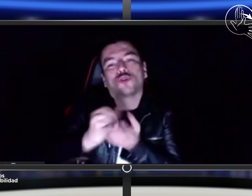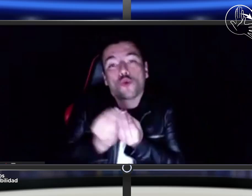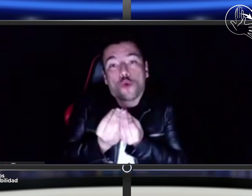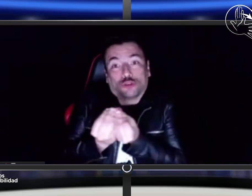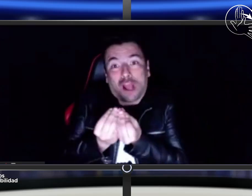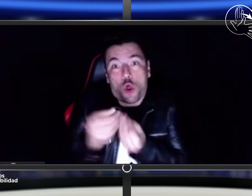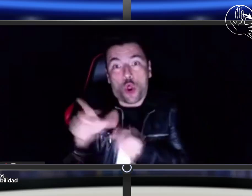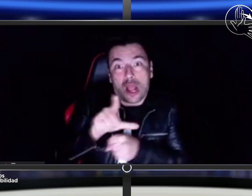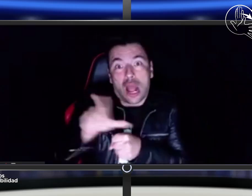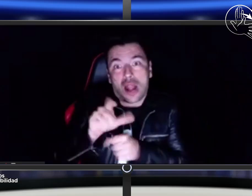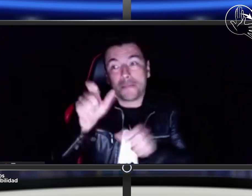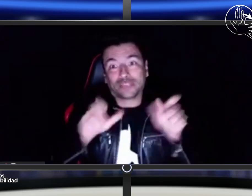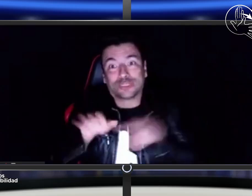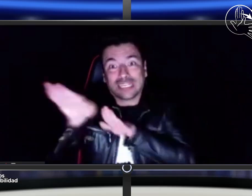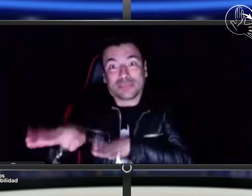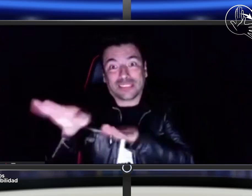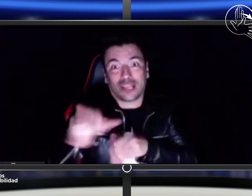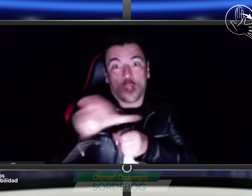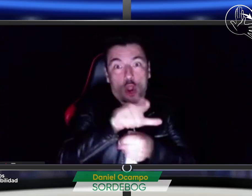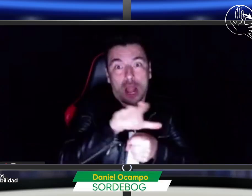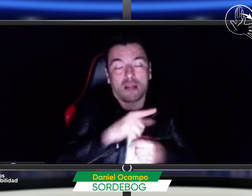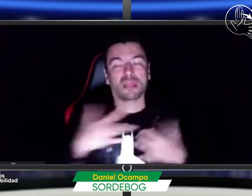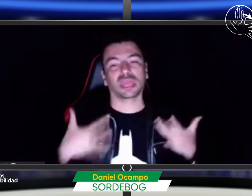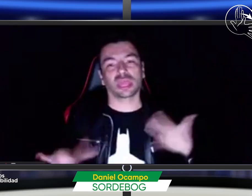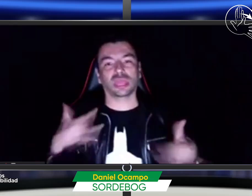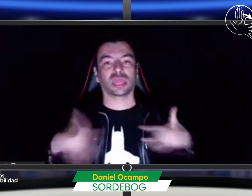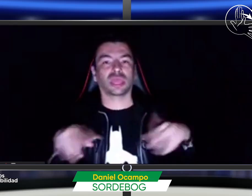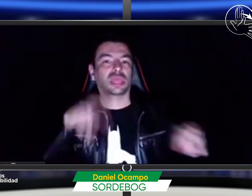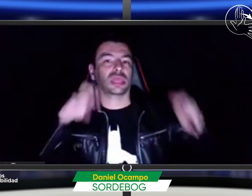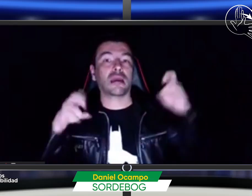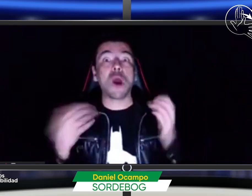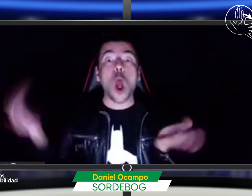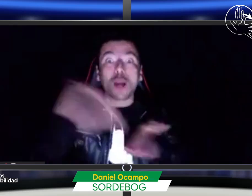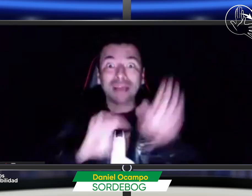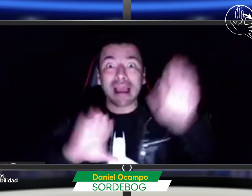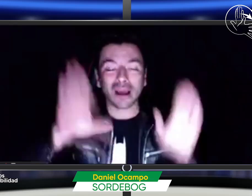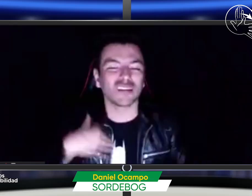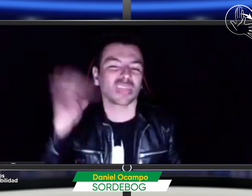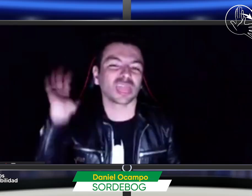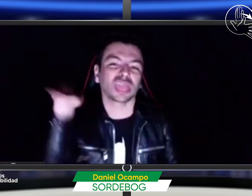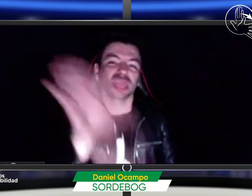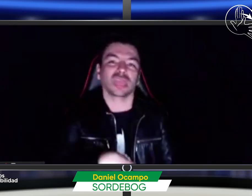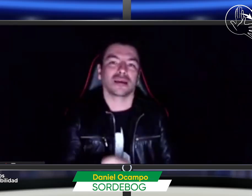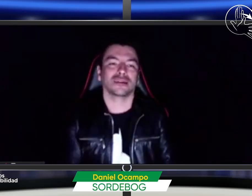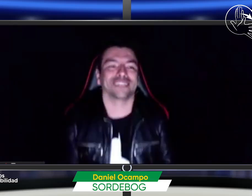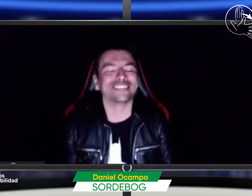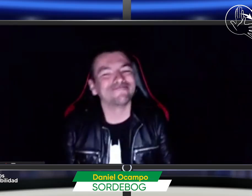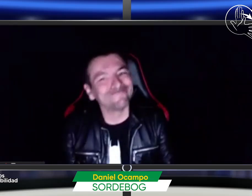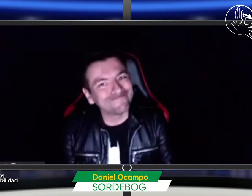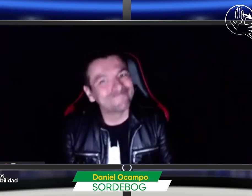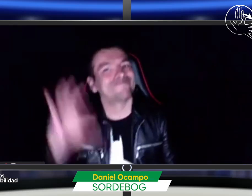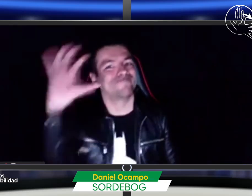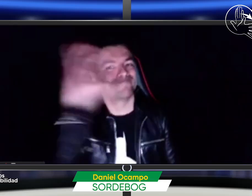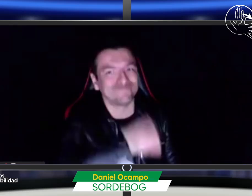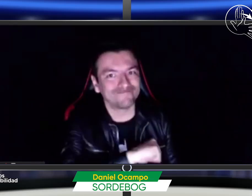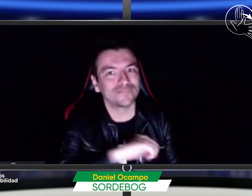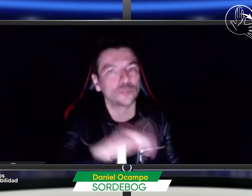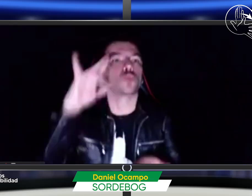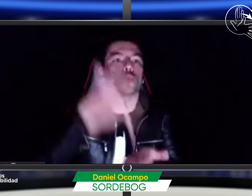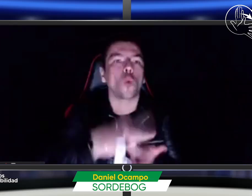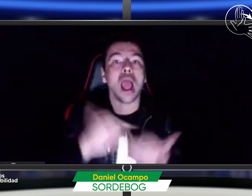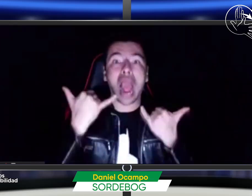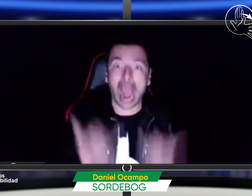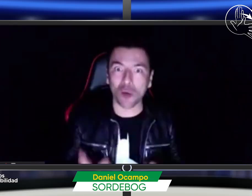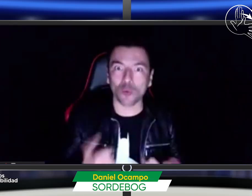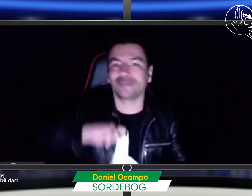educativas que no tenían la calidad o el nivel necesario para poder estar en esta clase de espacios. Esto desmotivó